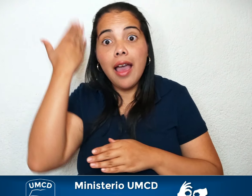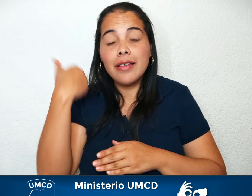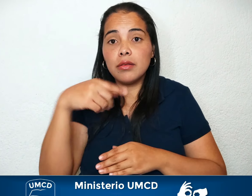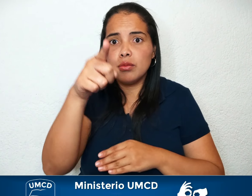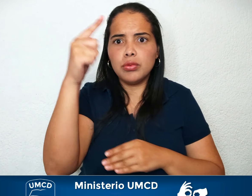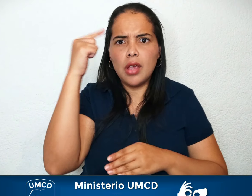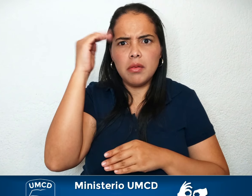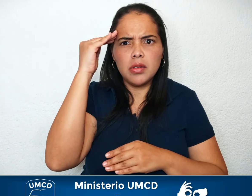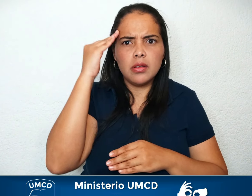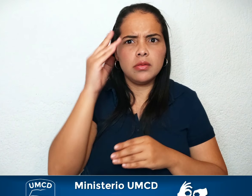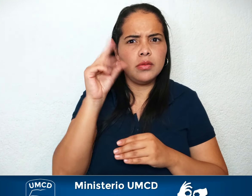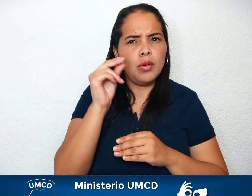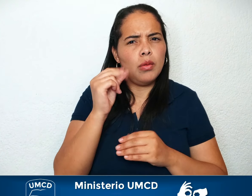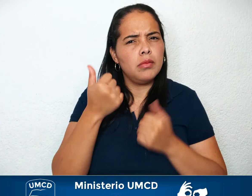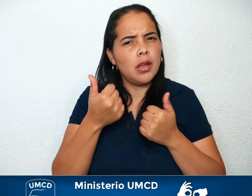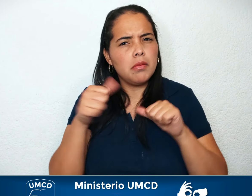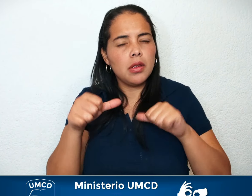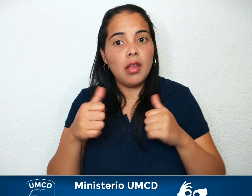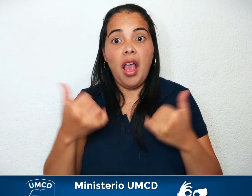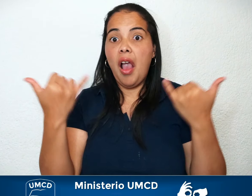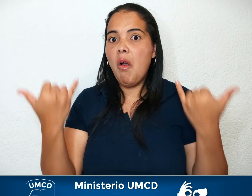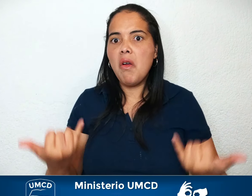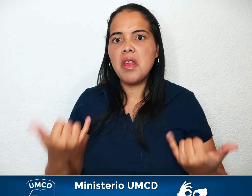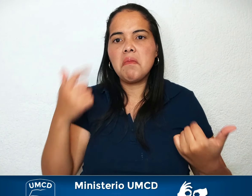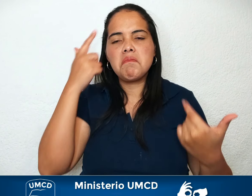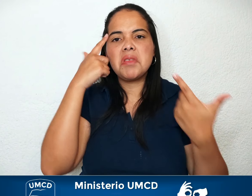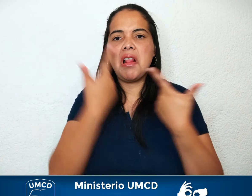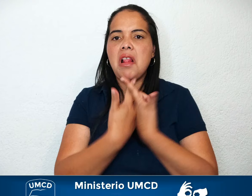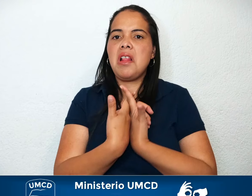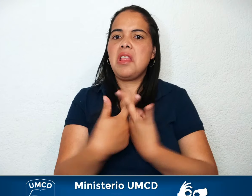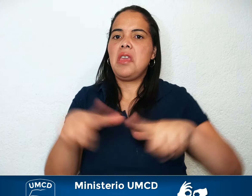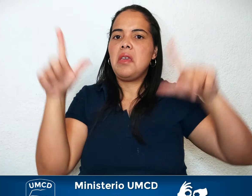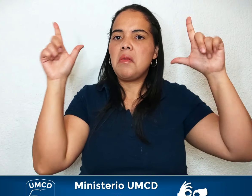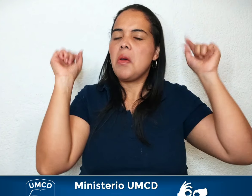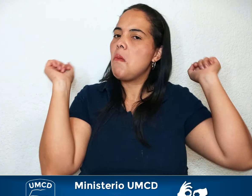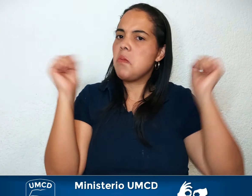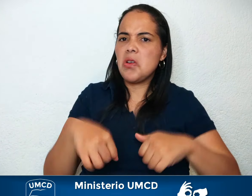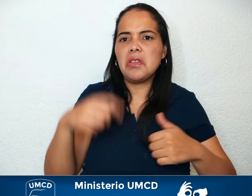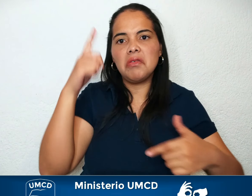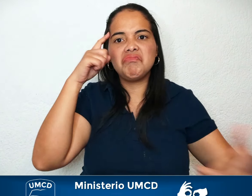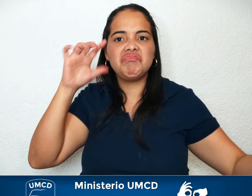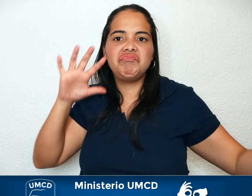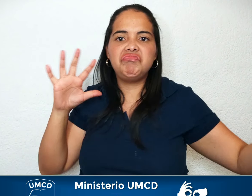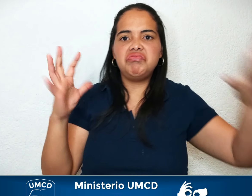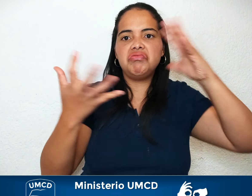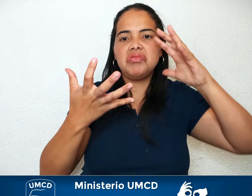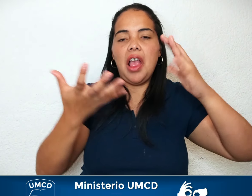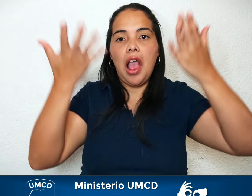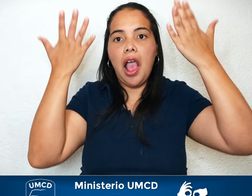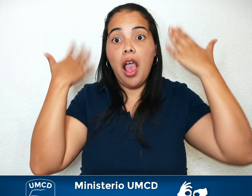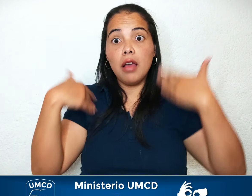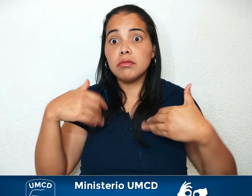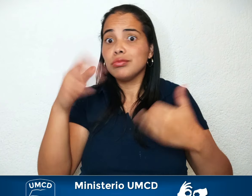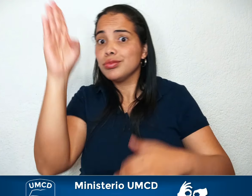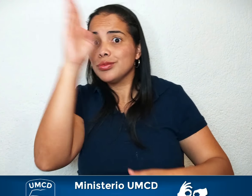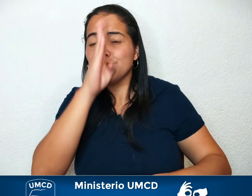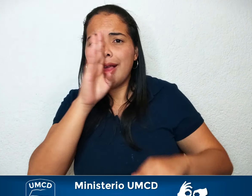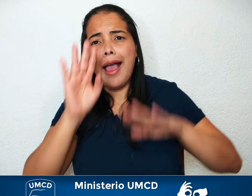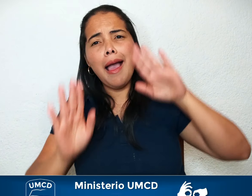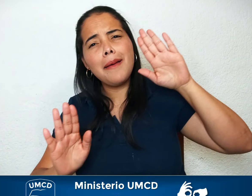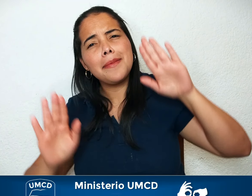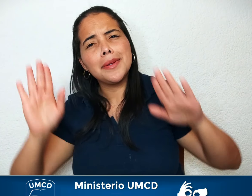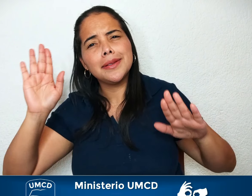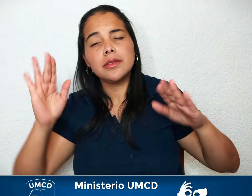era blanco y negro, ahora tiene una gran cantidad de tonos grises que confunden la manera como se debe